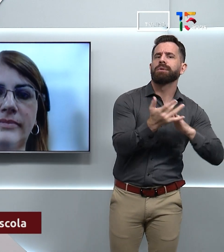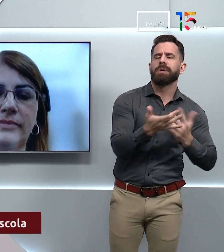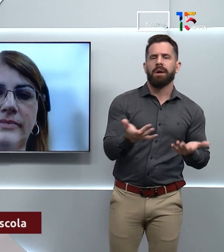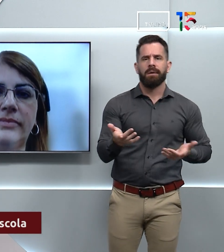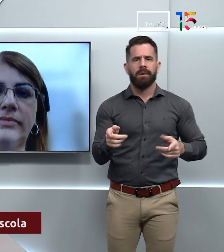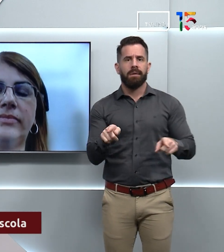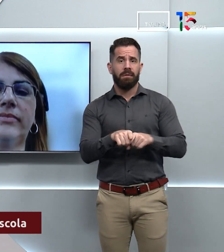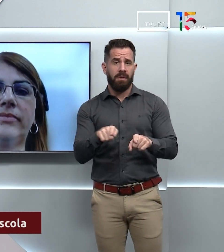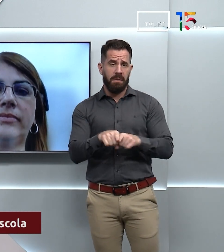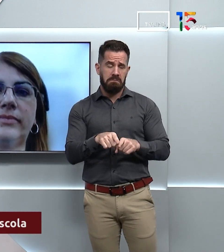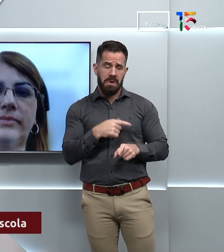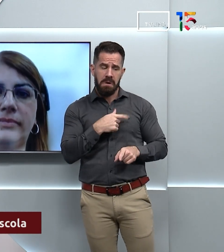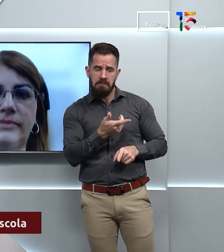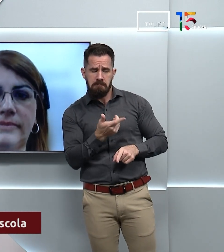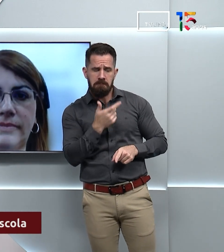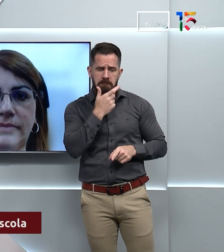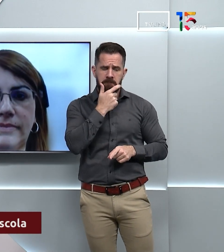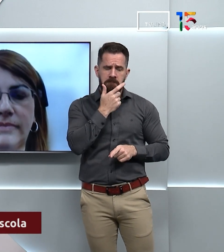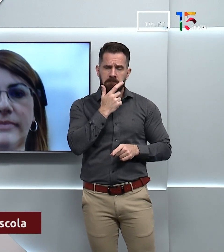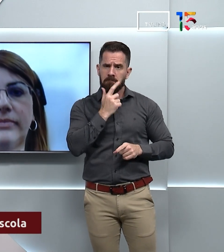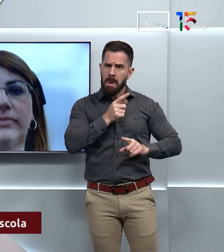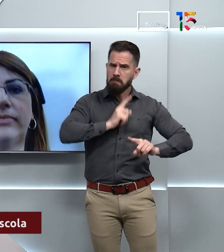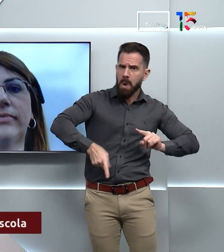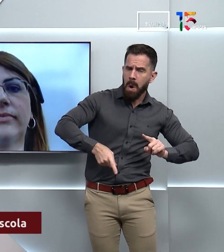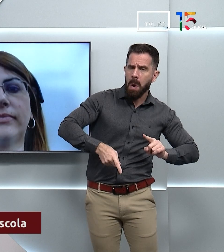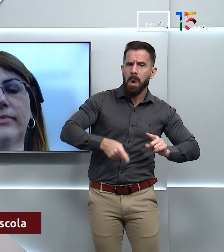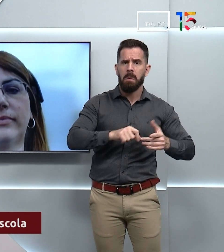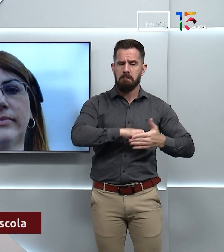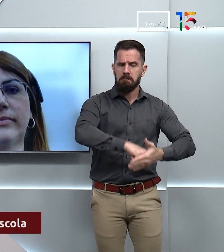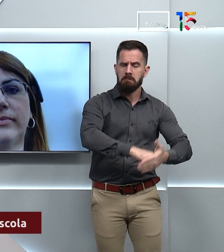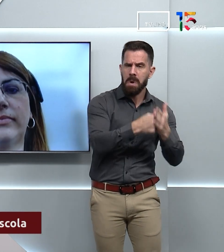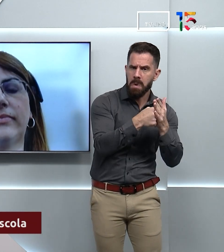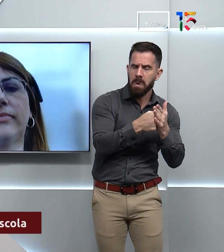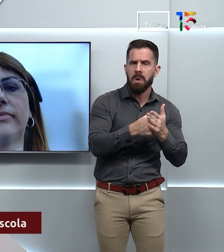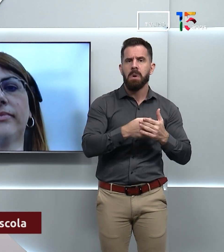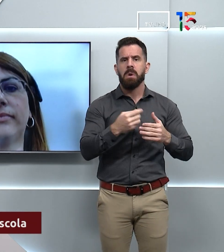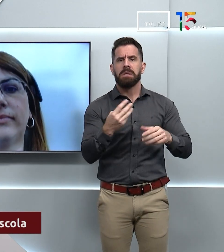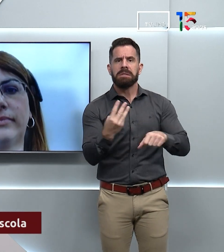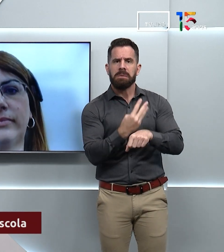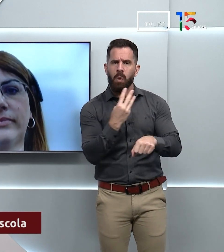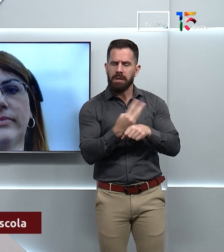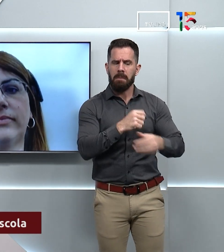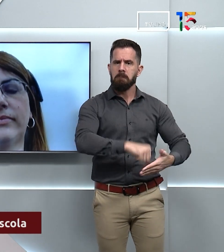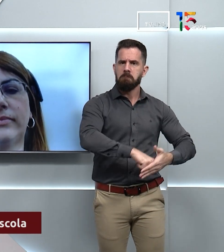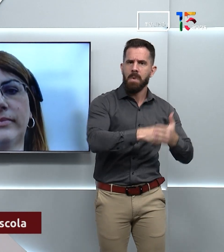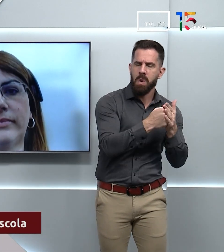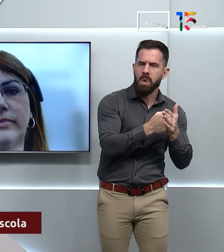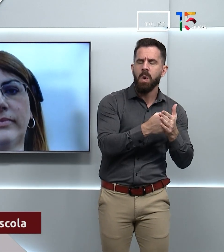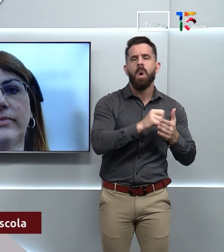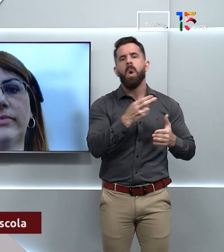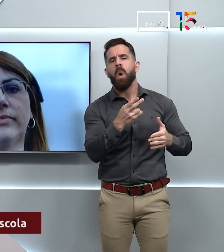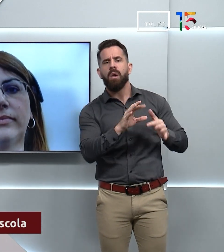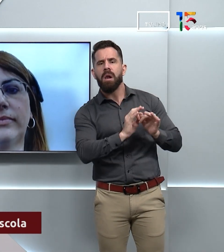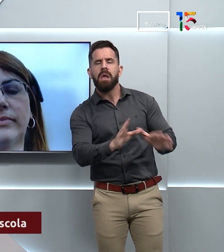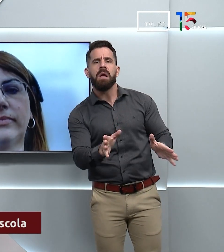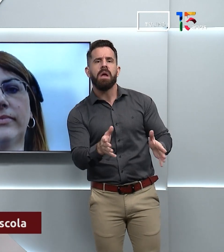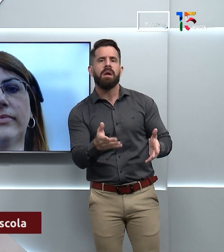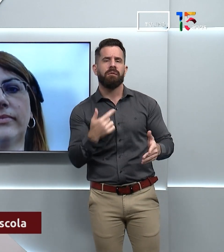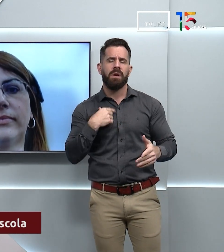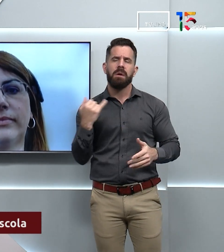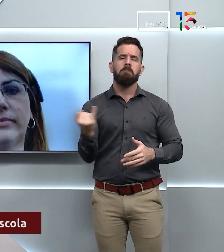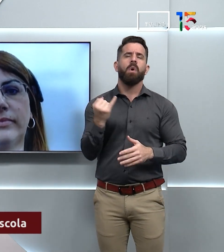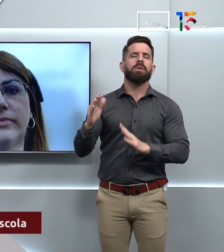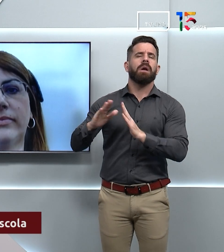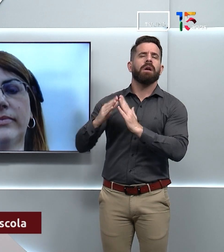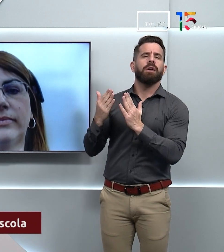a possibilidade ou não do uso de redes sociais, de aplicativos de mensagem. É importante que essa educação venha primeiro de casa sobre